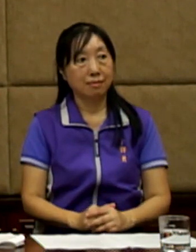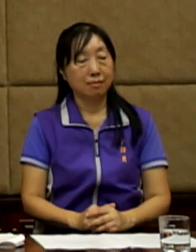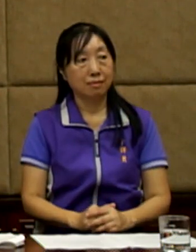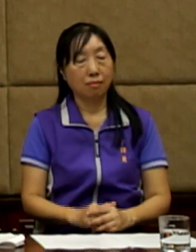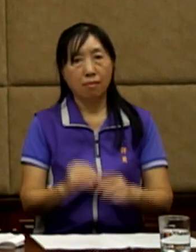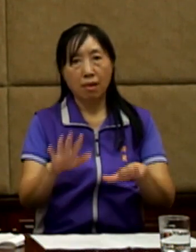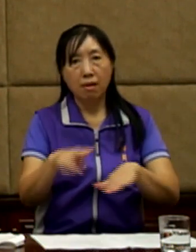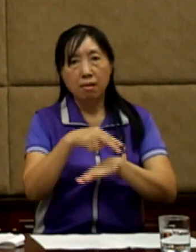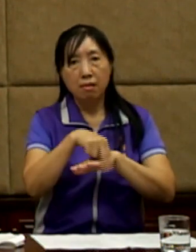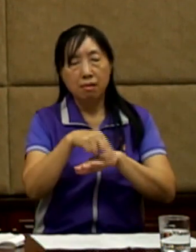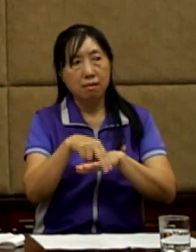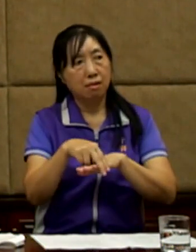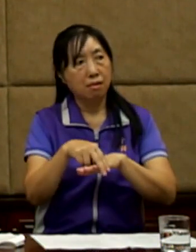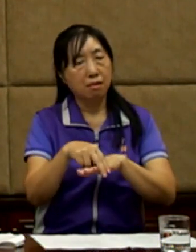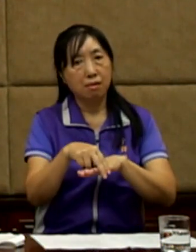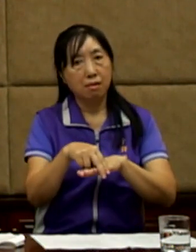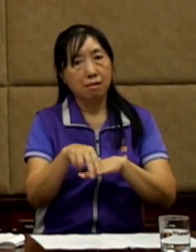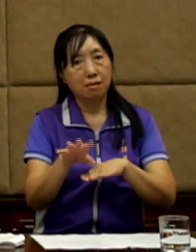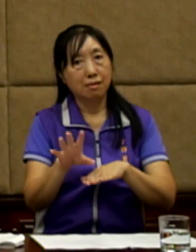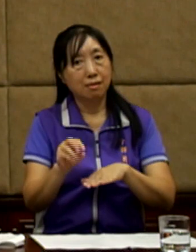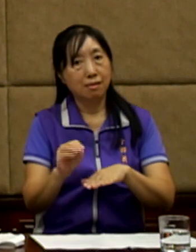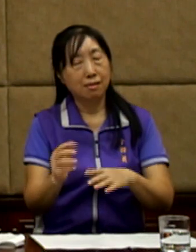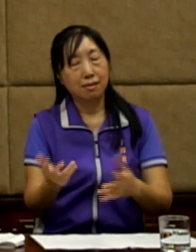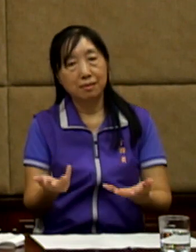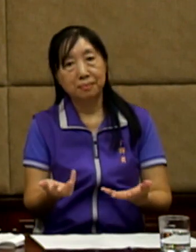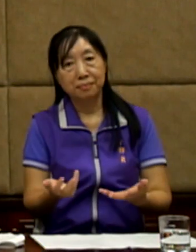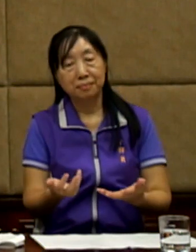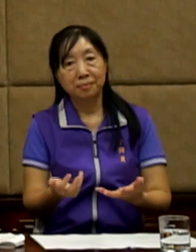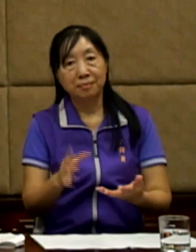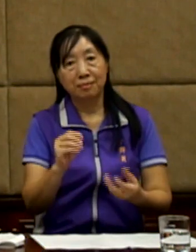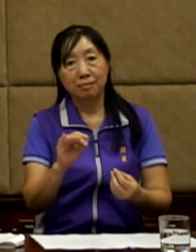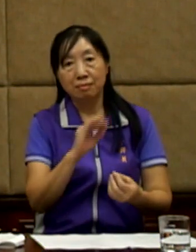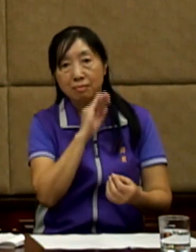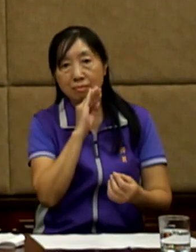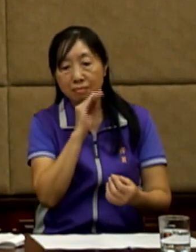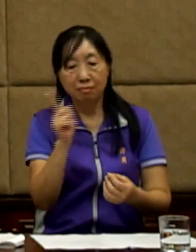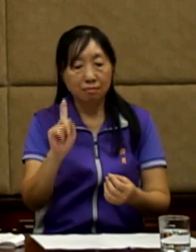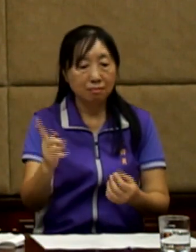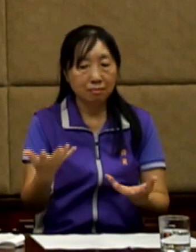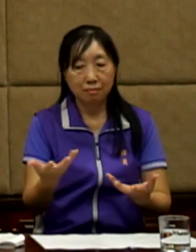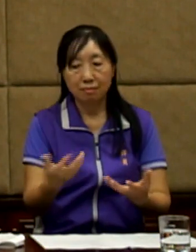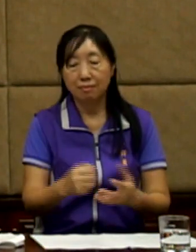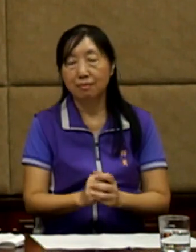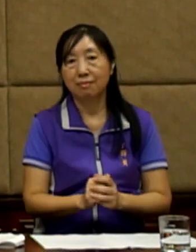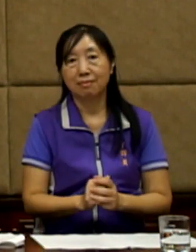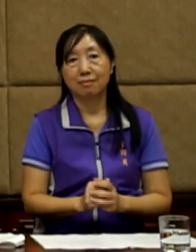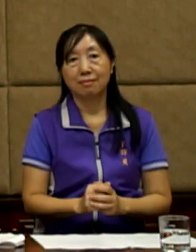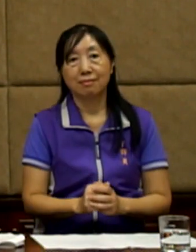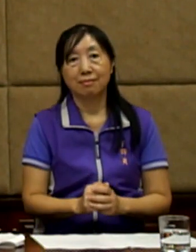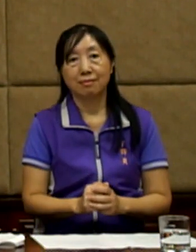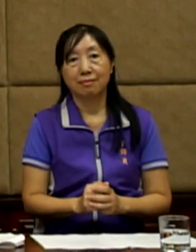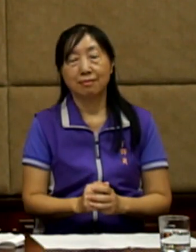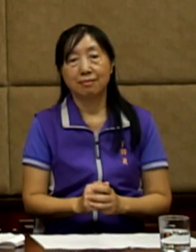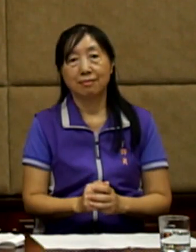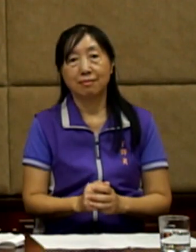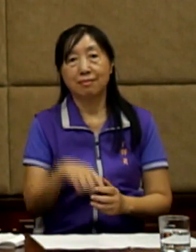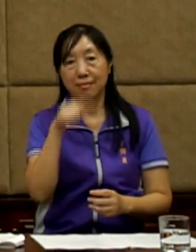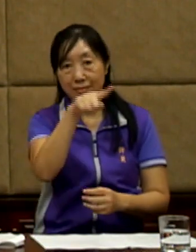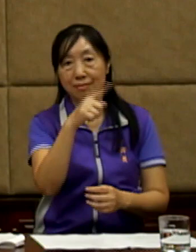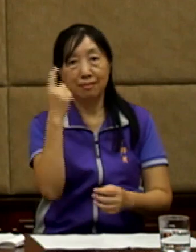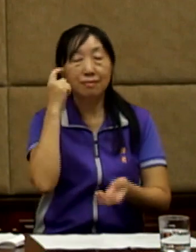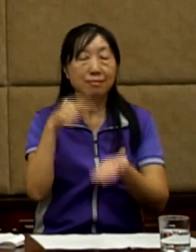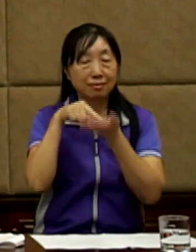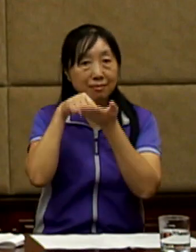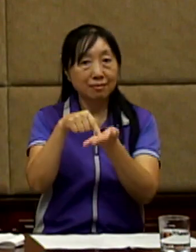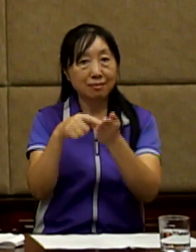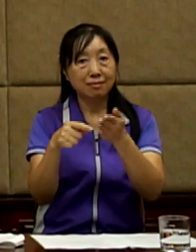设计到底有没有一些，我们 就是说其实就是说我们就是说你要来申请频